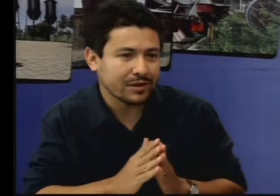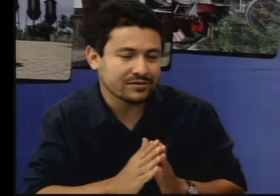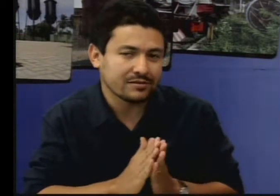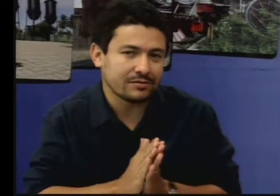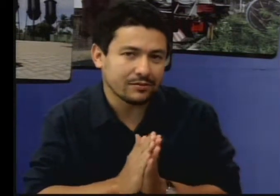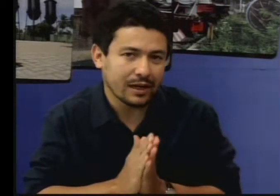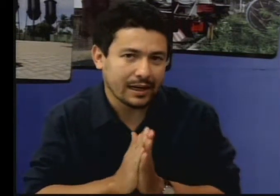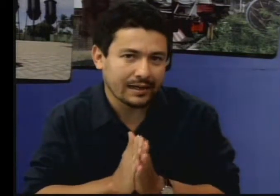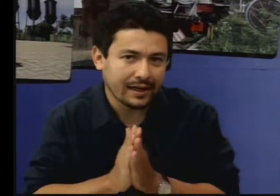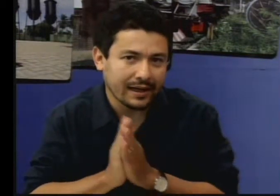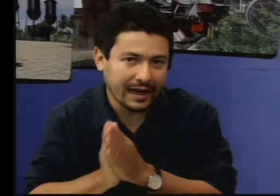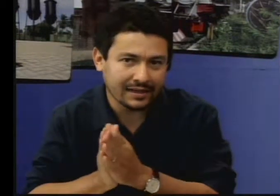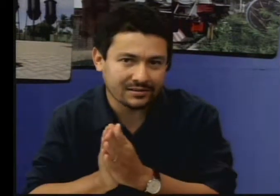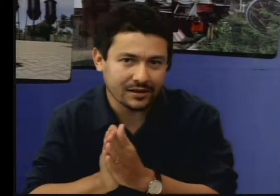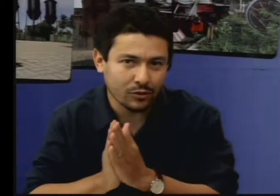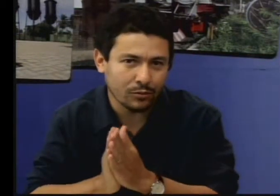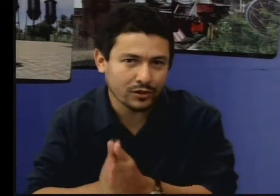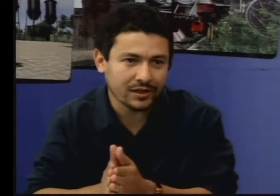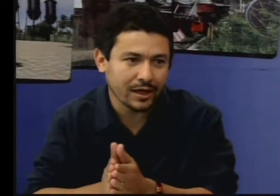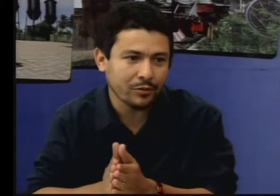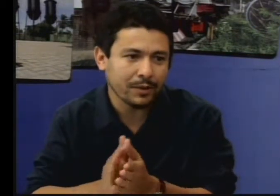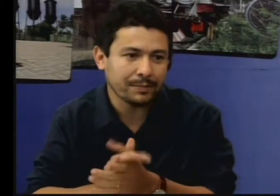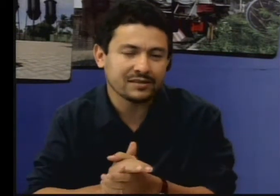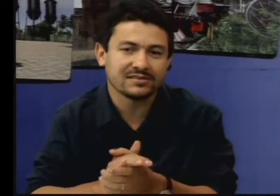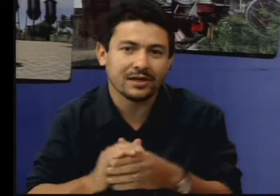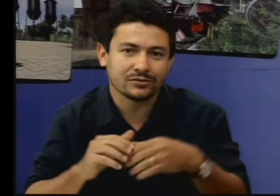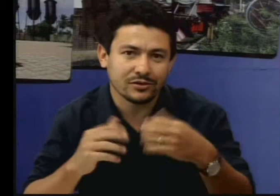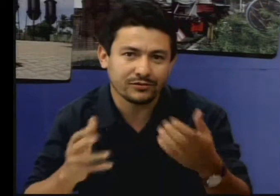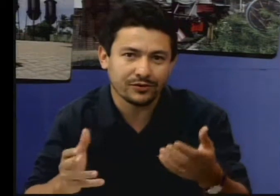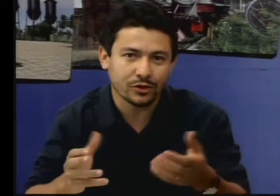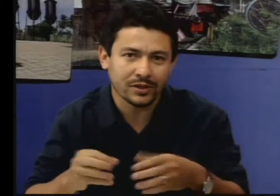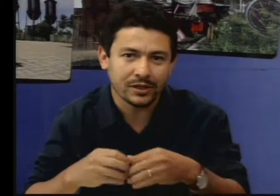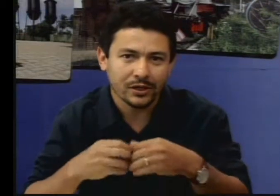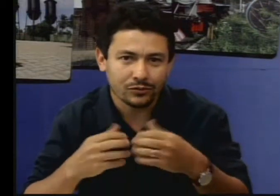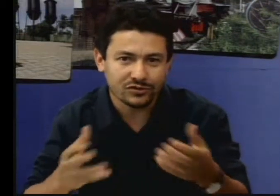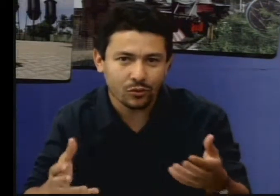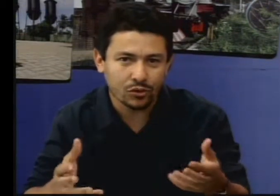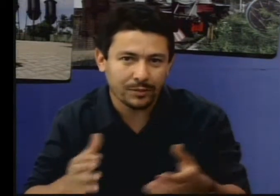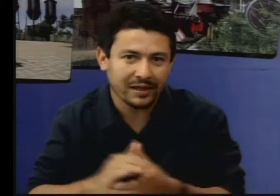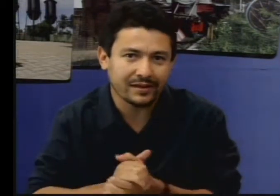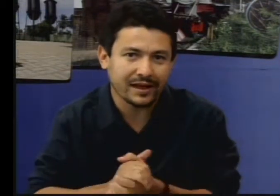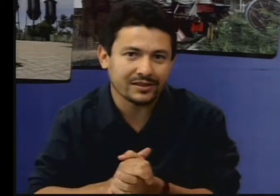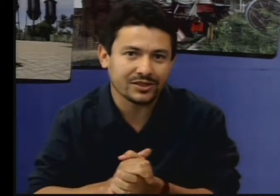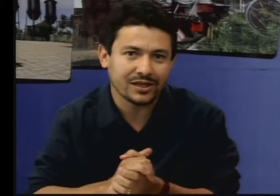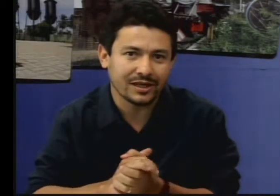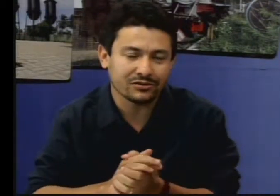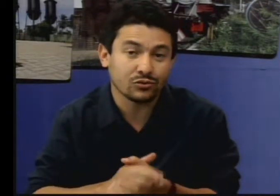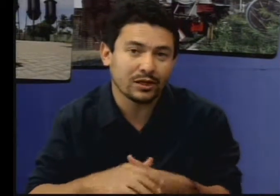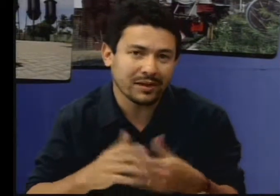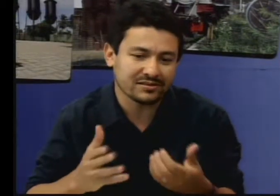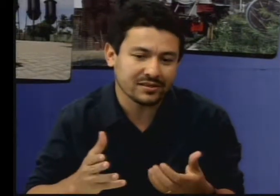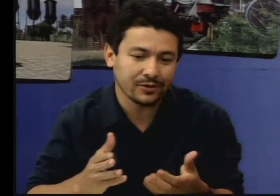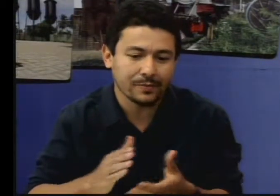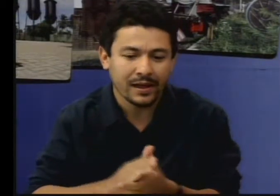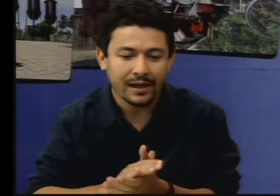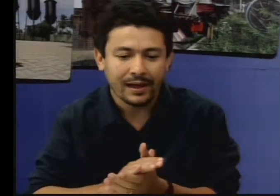bem, quem está em casa tem um bom tempo para pensar no seu filme, no seu curta-metragem, né? Na sua animação.